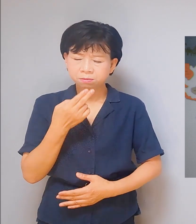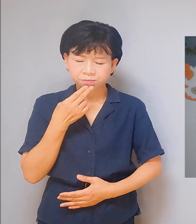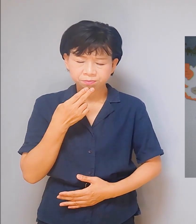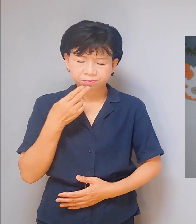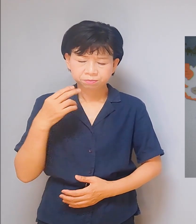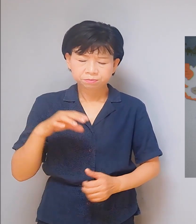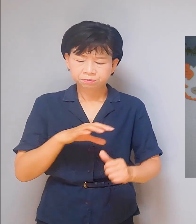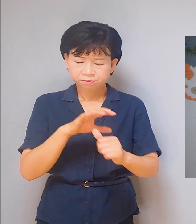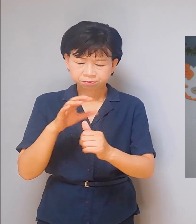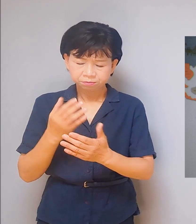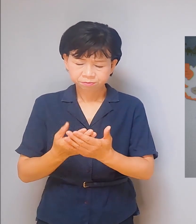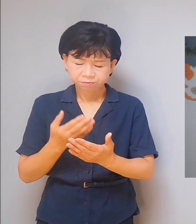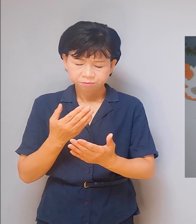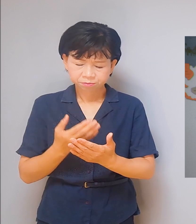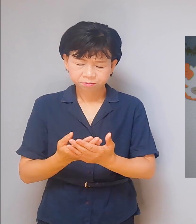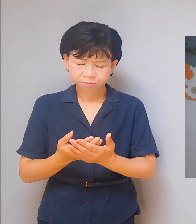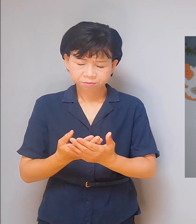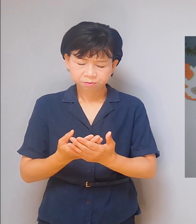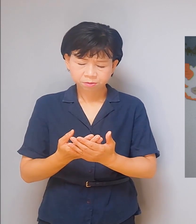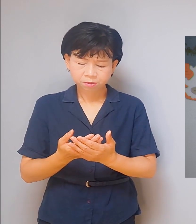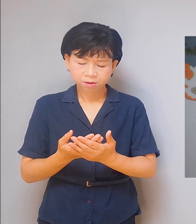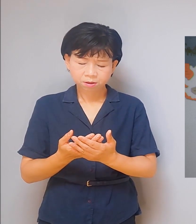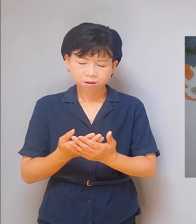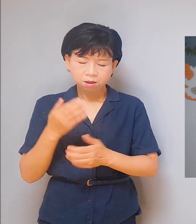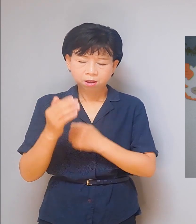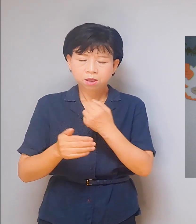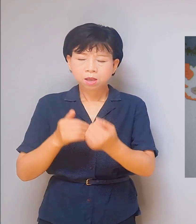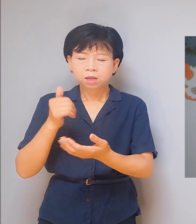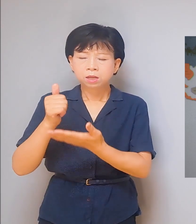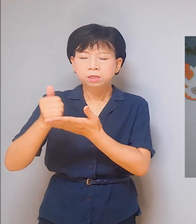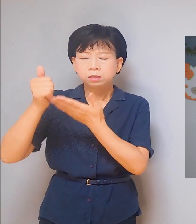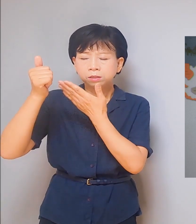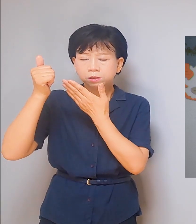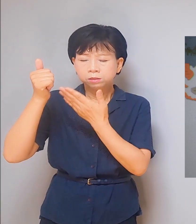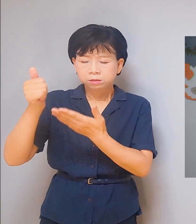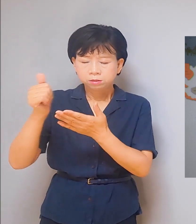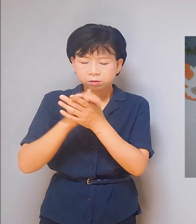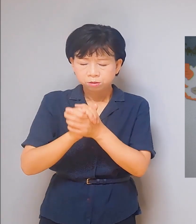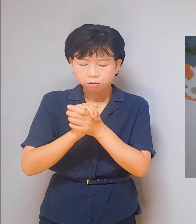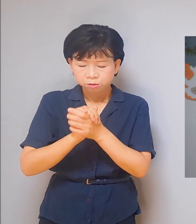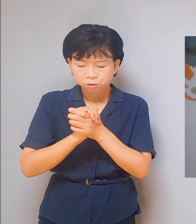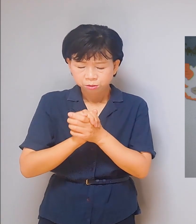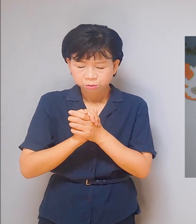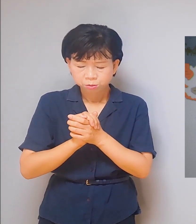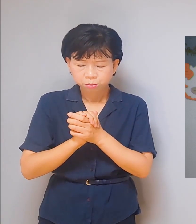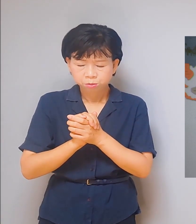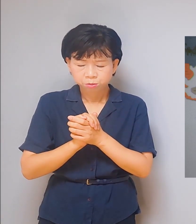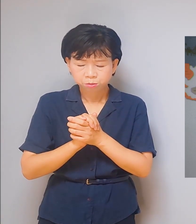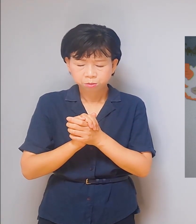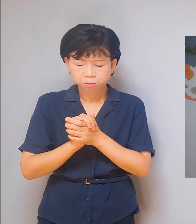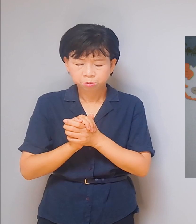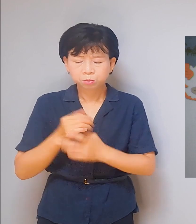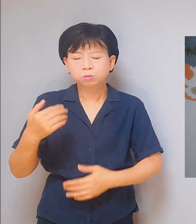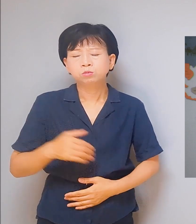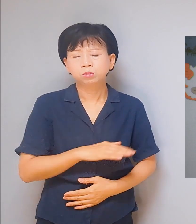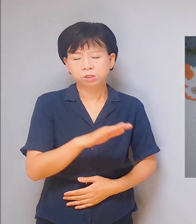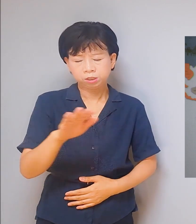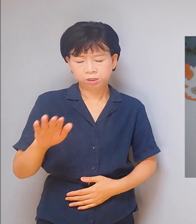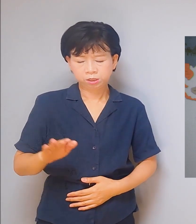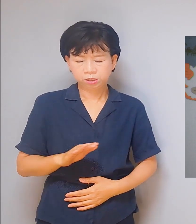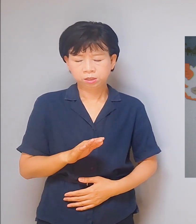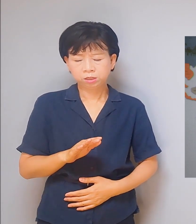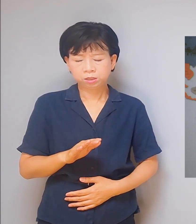지켜 주시옵소서. 여전히 하나님께 기도하고 있는 우리들이